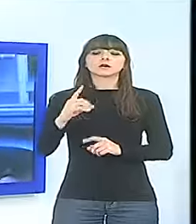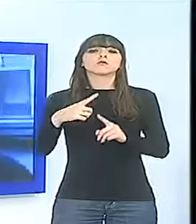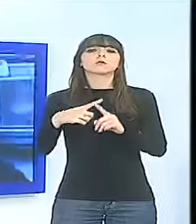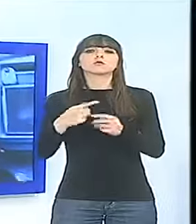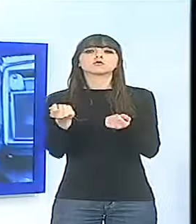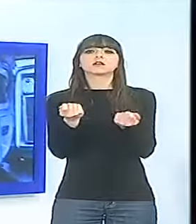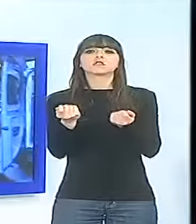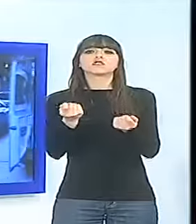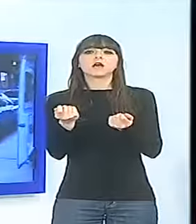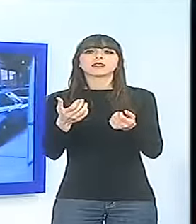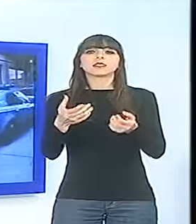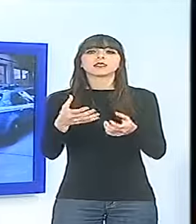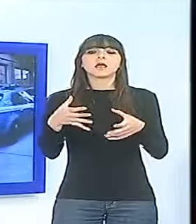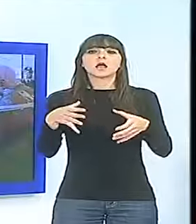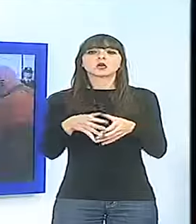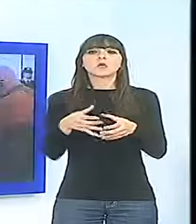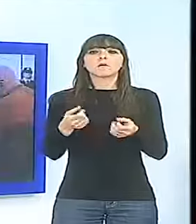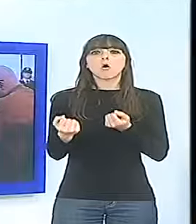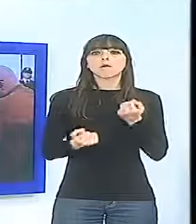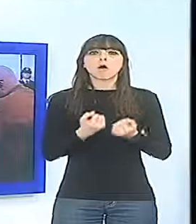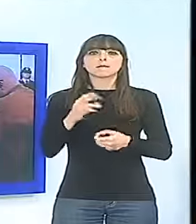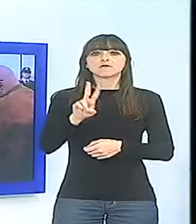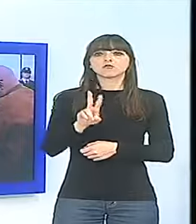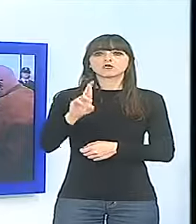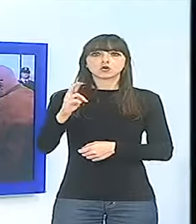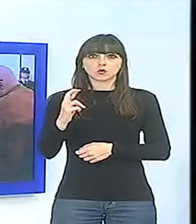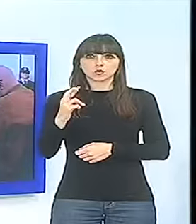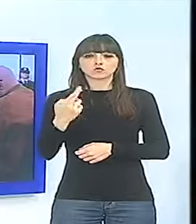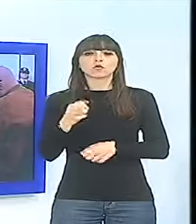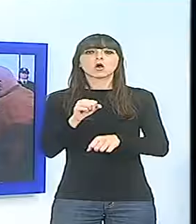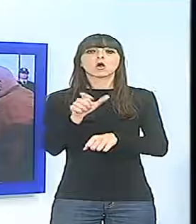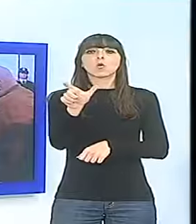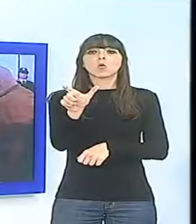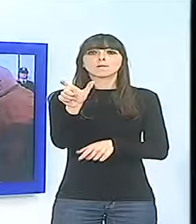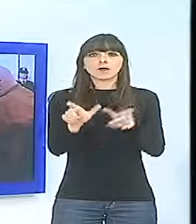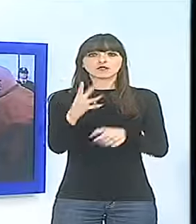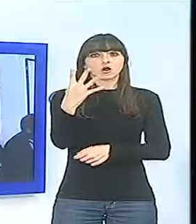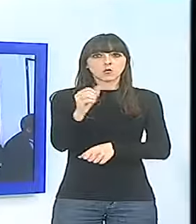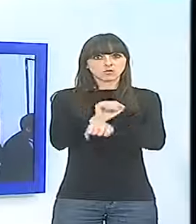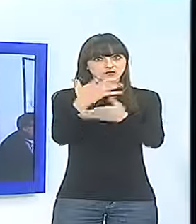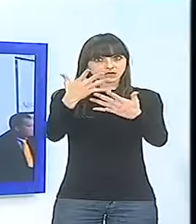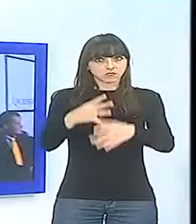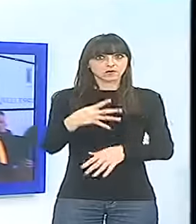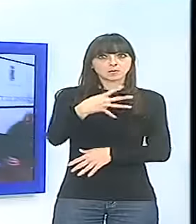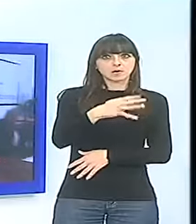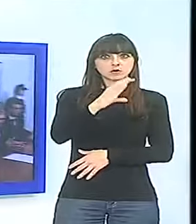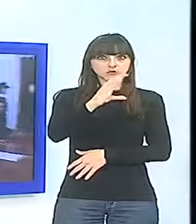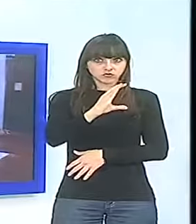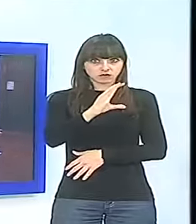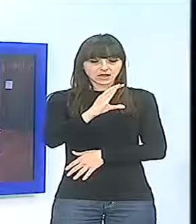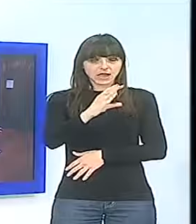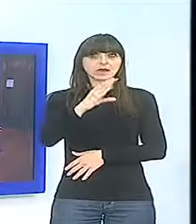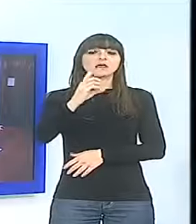della squadra mobile Virgilio Russo. Agli arresti sono finite 4 persone, Maurizio Cinelli, 45 anni, e